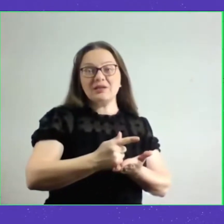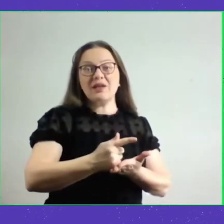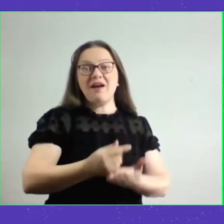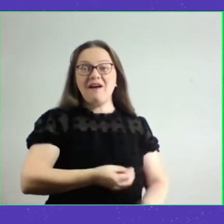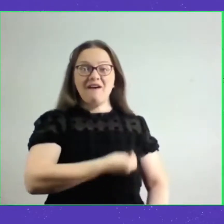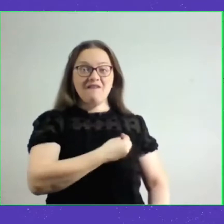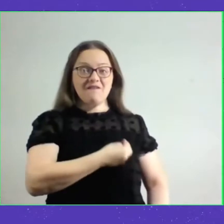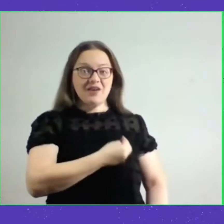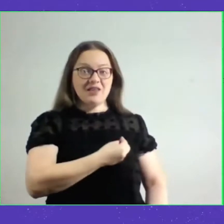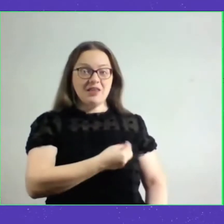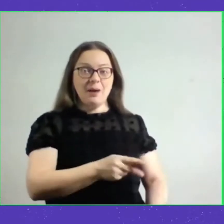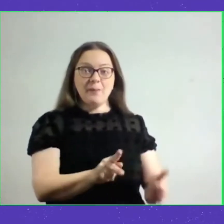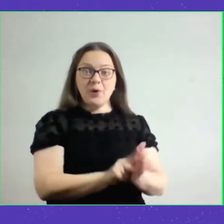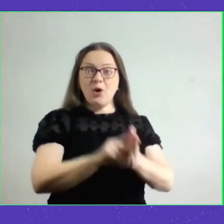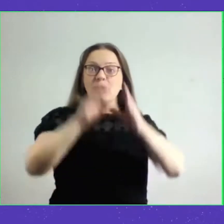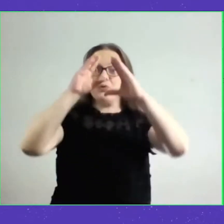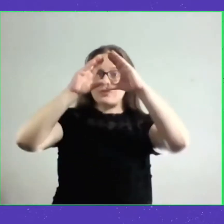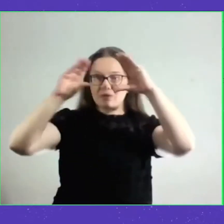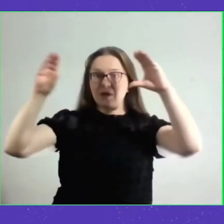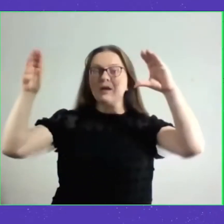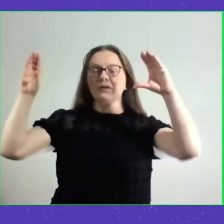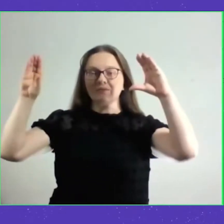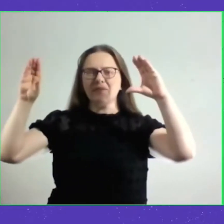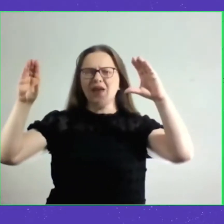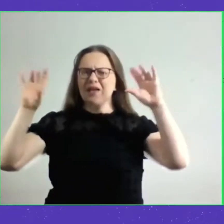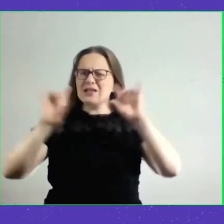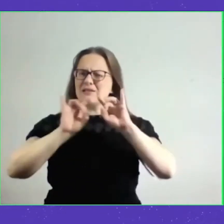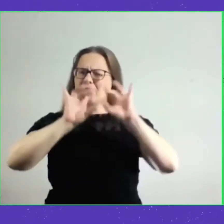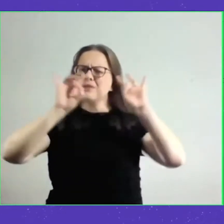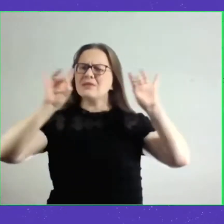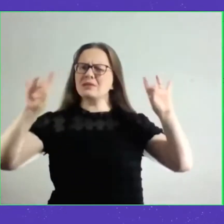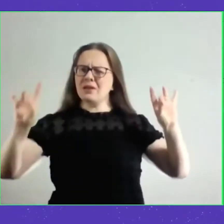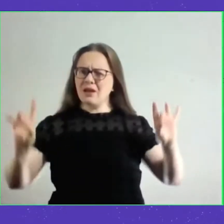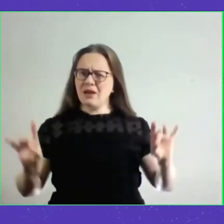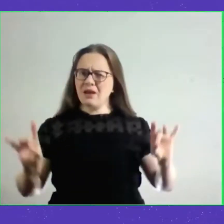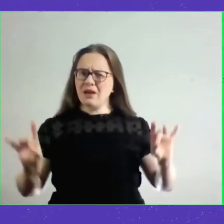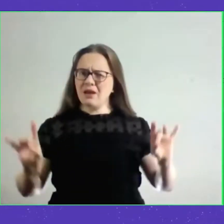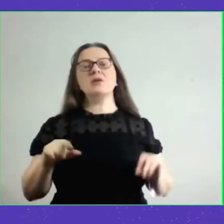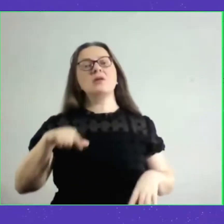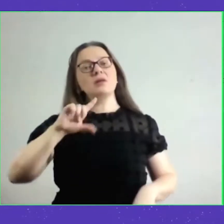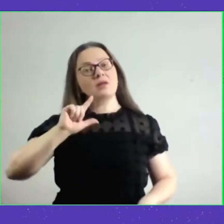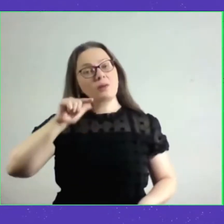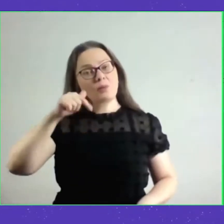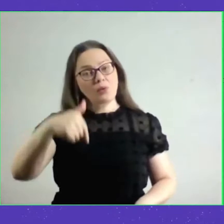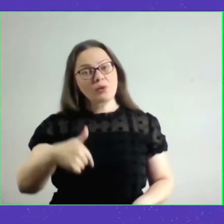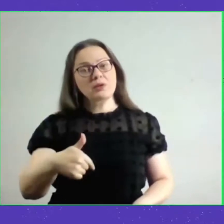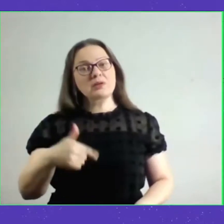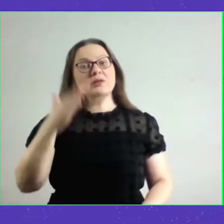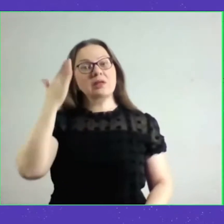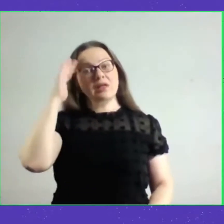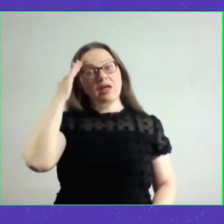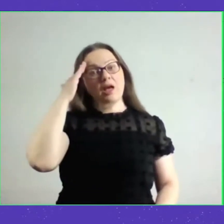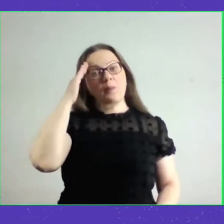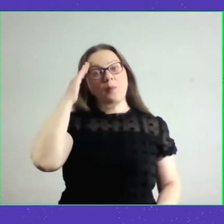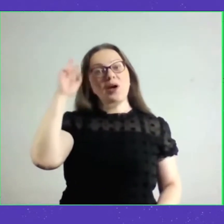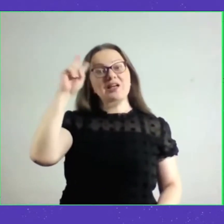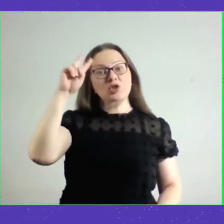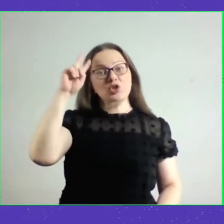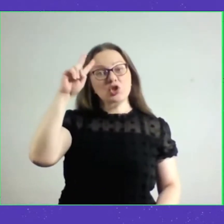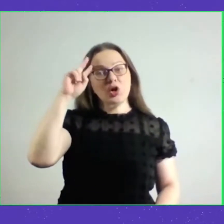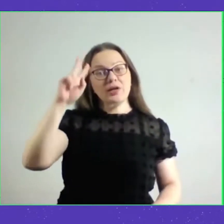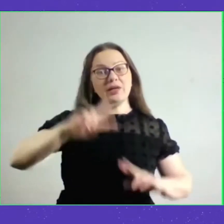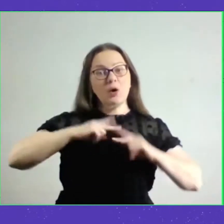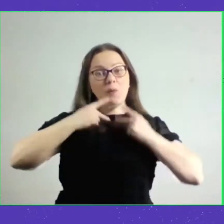Muito rico, né? Depois nós vemos a história da humanidade. O homem se desviou, se distraiu, foi enganado